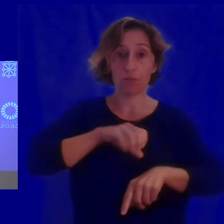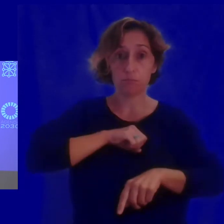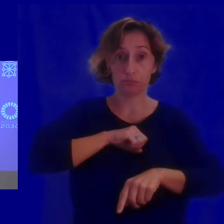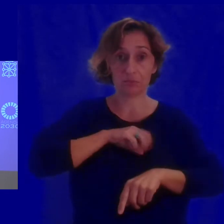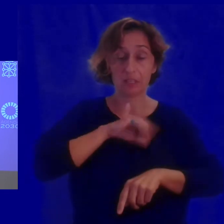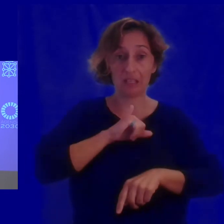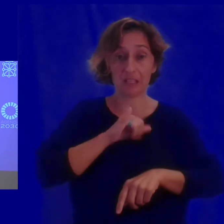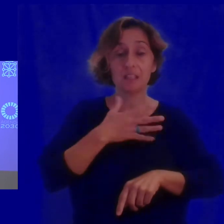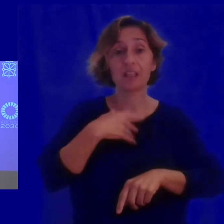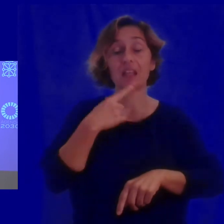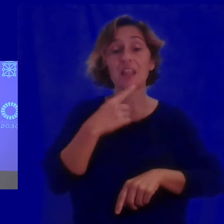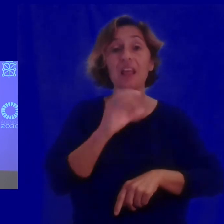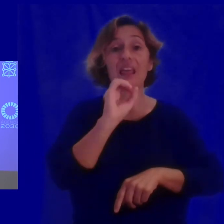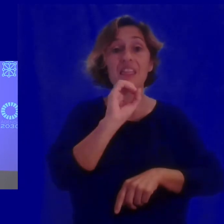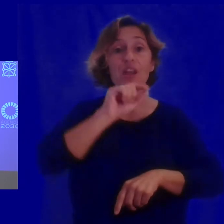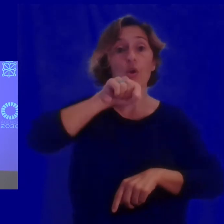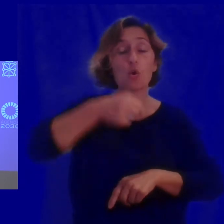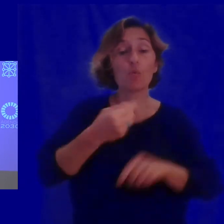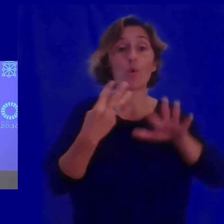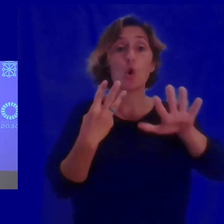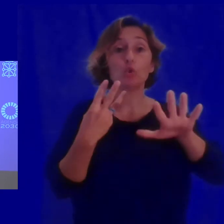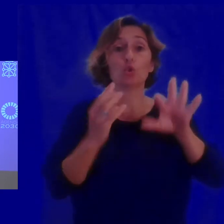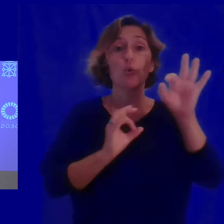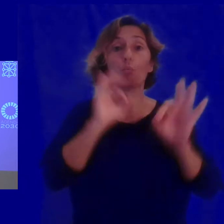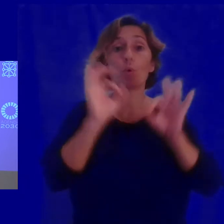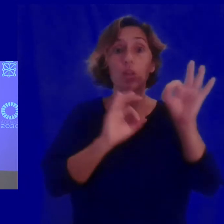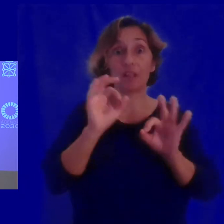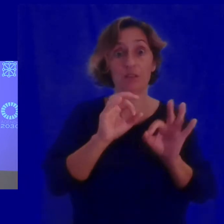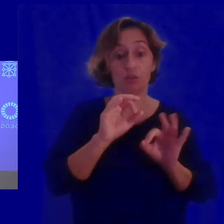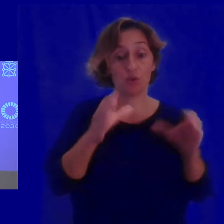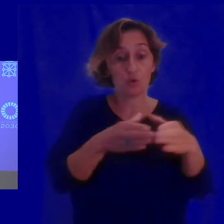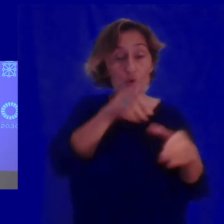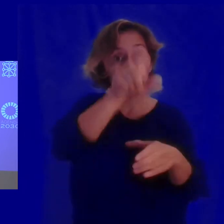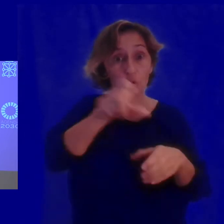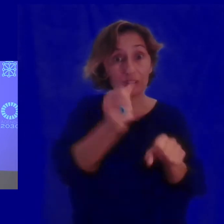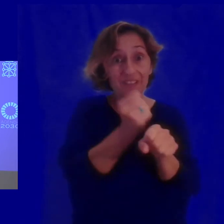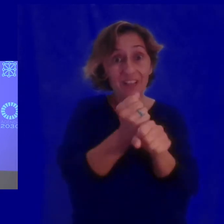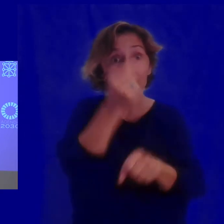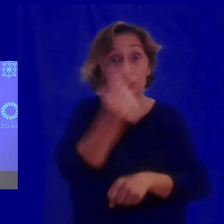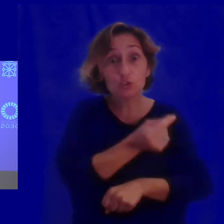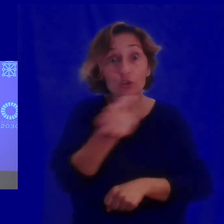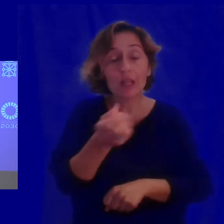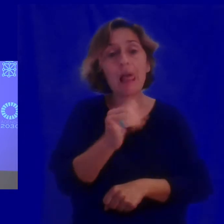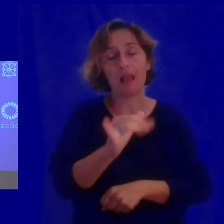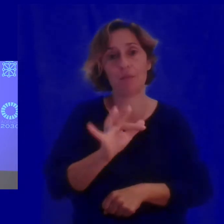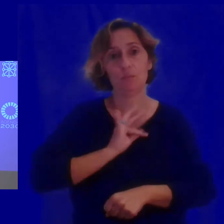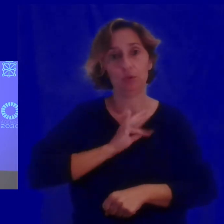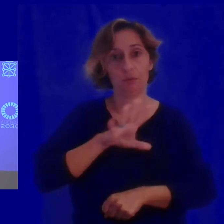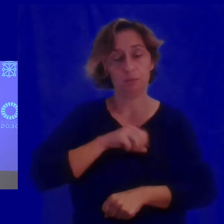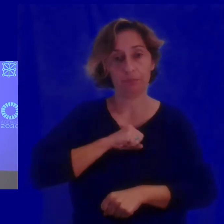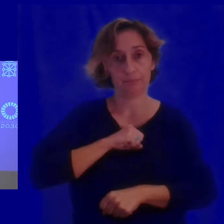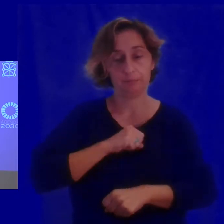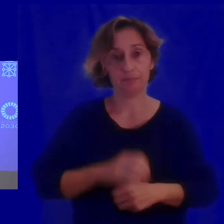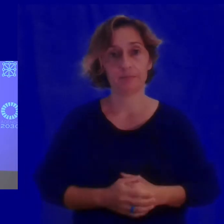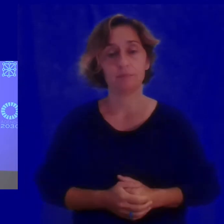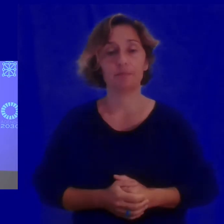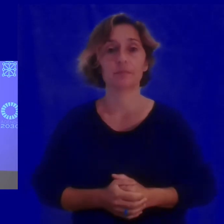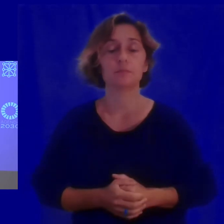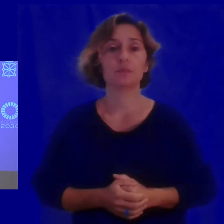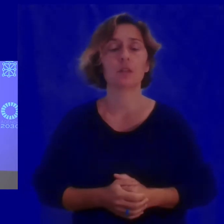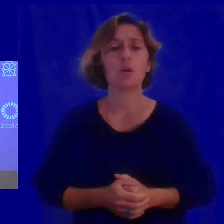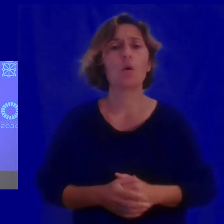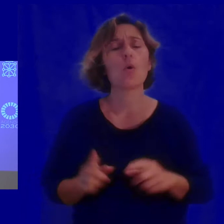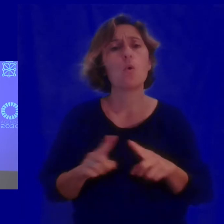el 0,8% de la plantilla. Como comentaba, no se ha llegado a marzo, por un lado, ni a efectos